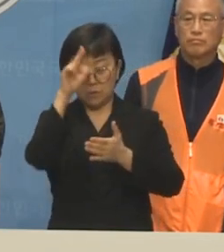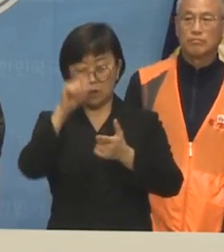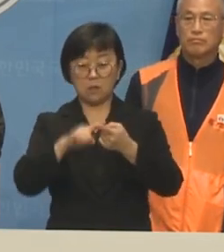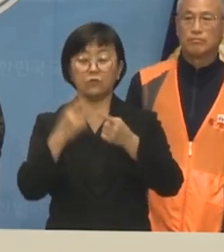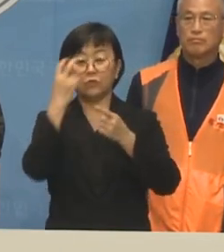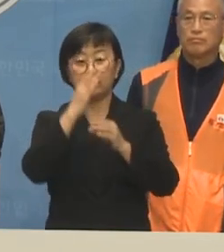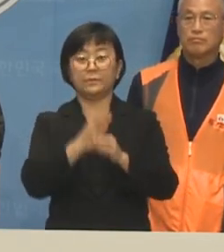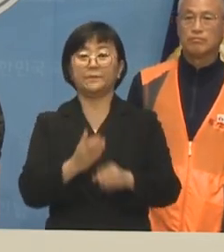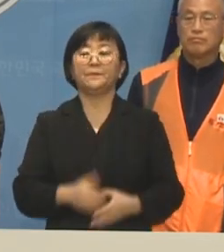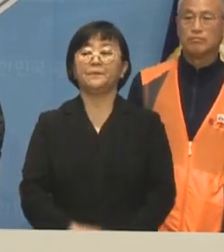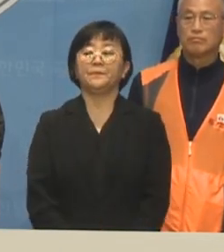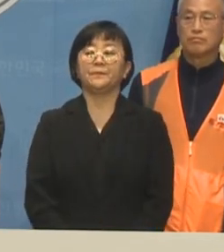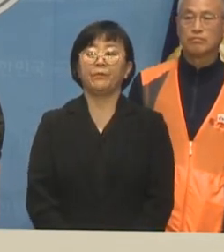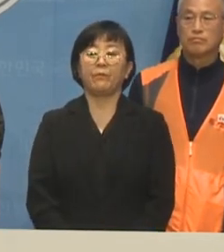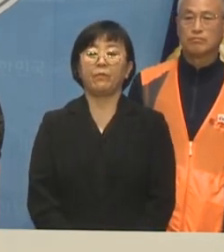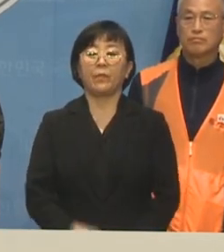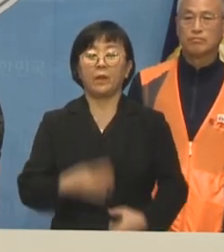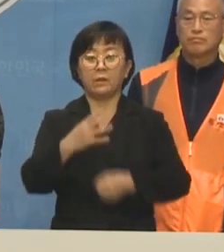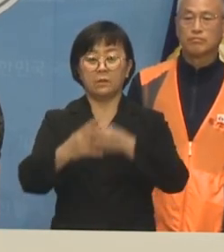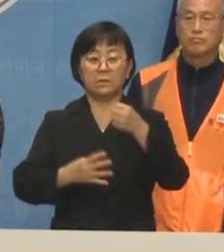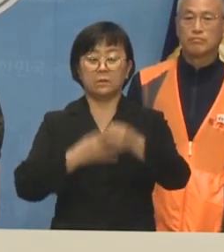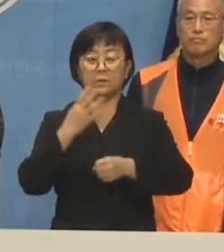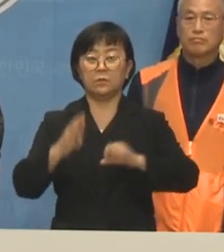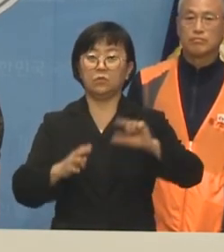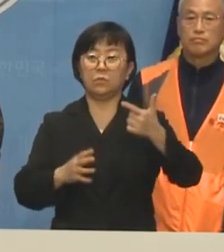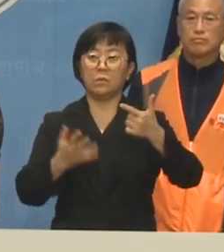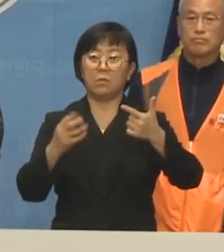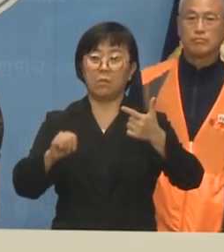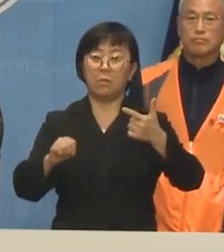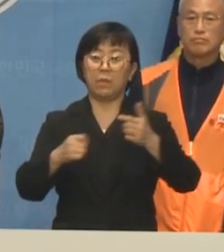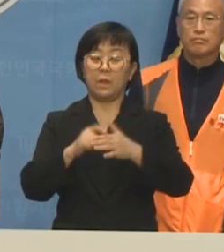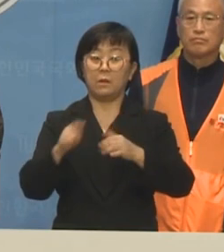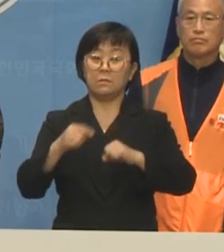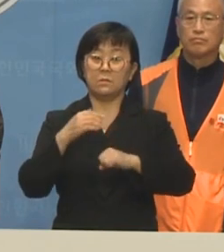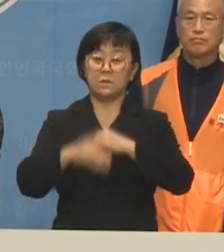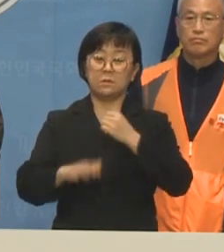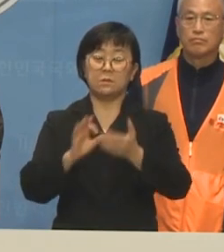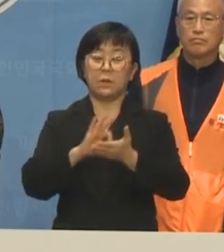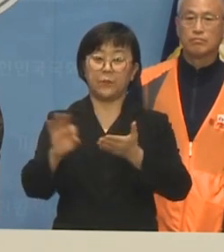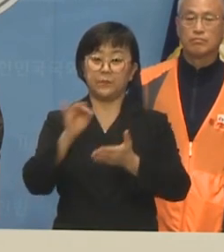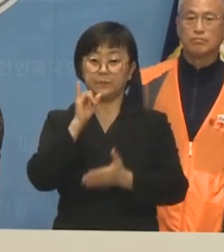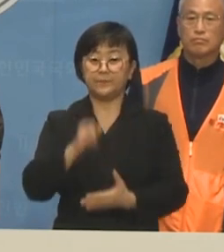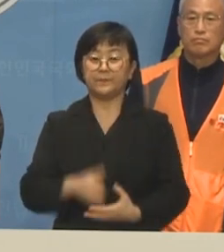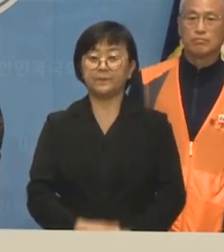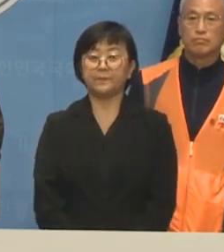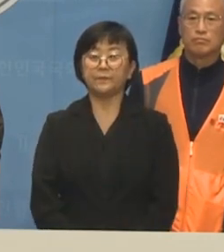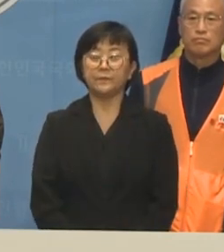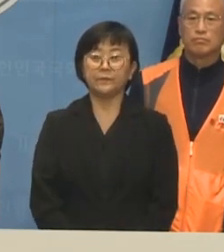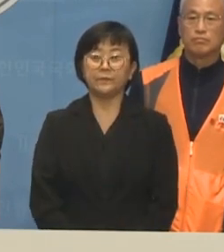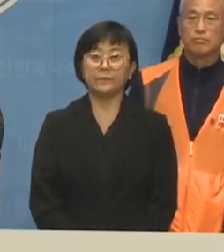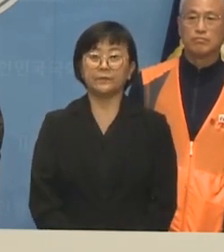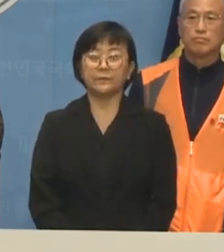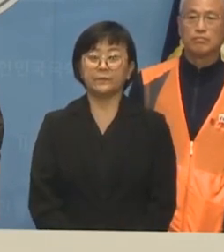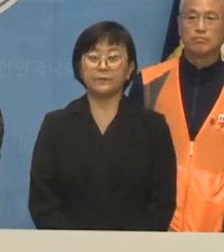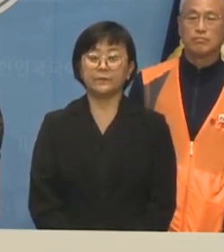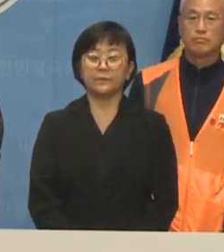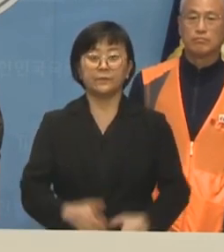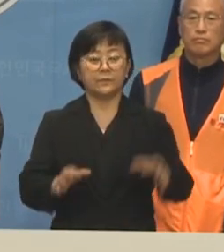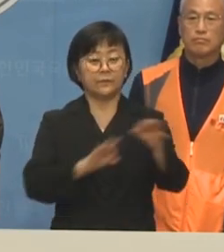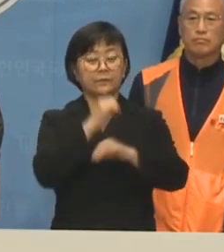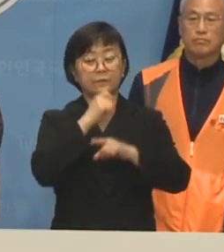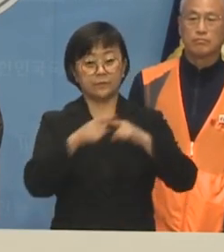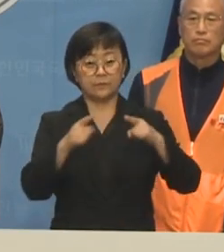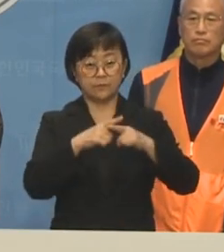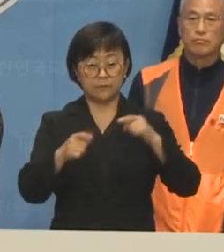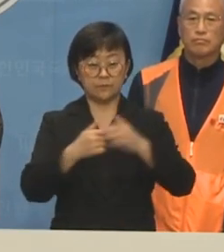수사 중입니다. 4년간 약 600억 원의 금액을 이렇게 사용을 하였습니다. 또한